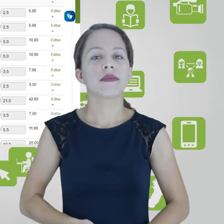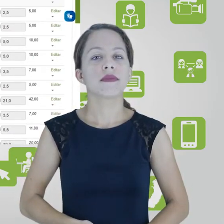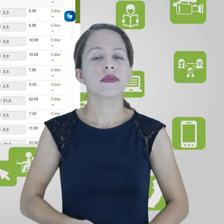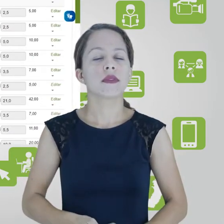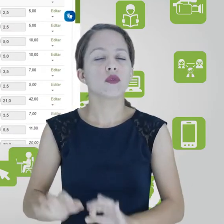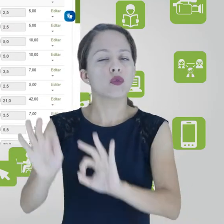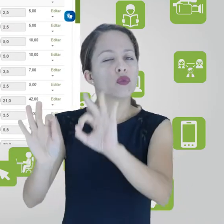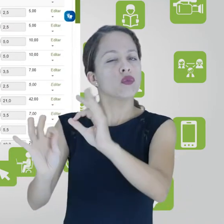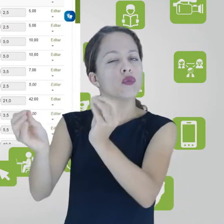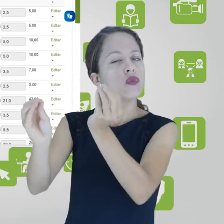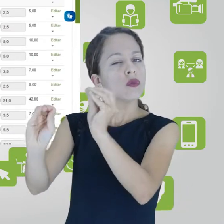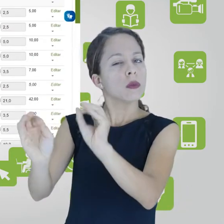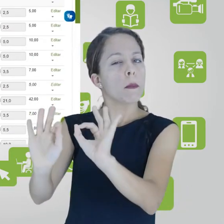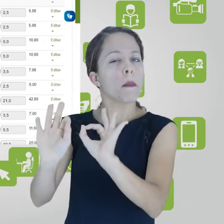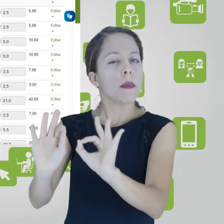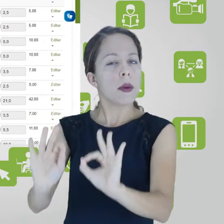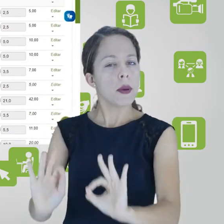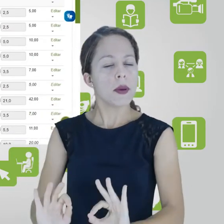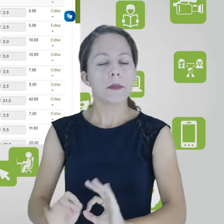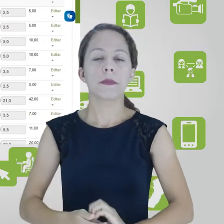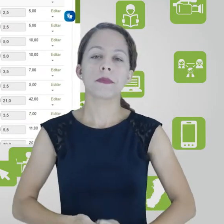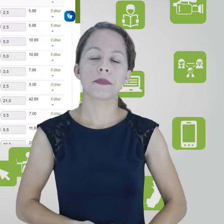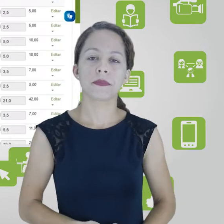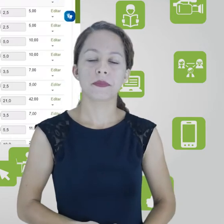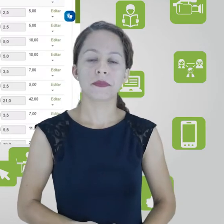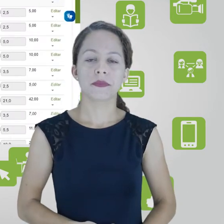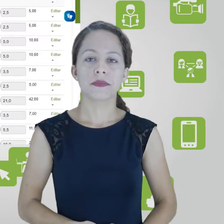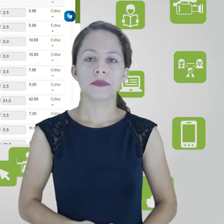Aqui eu vou colocar, vou deixar arrumadinho.